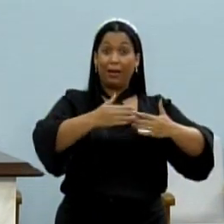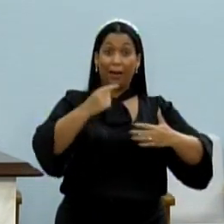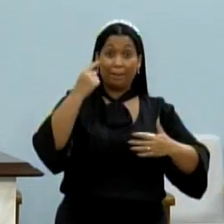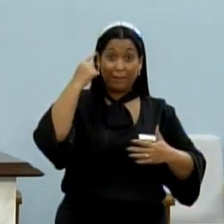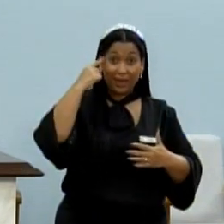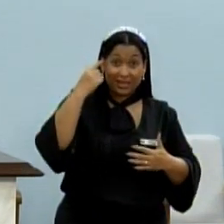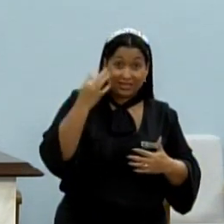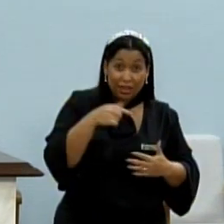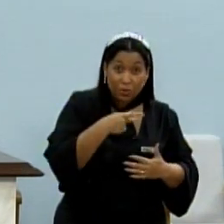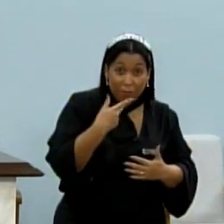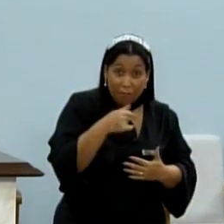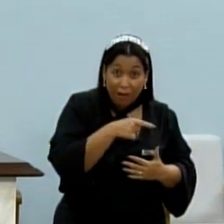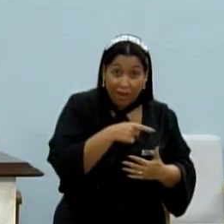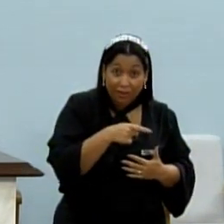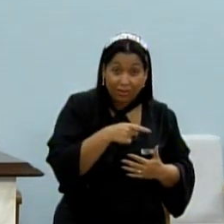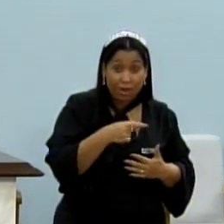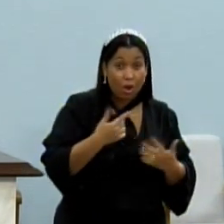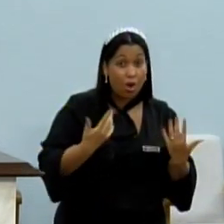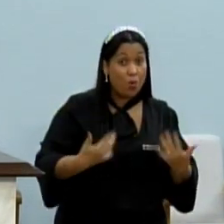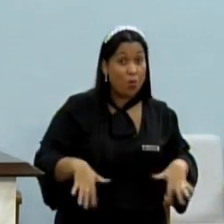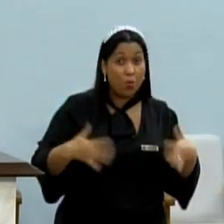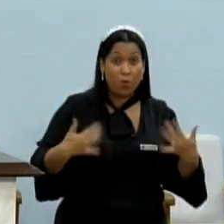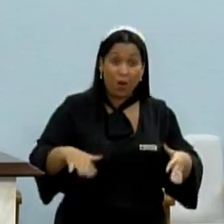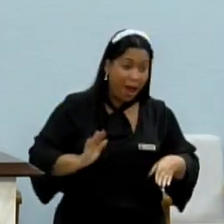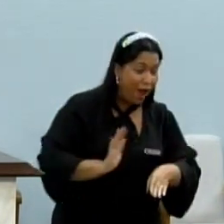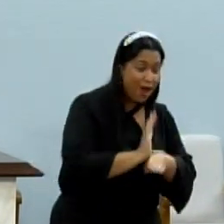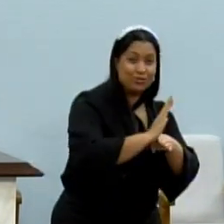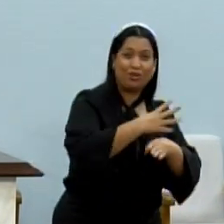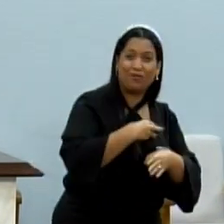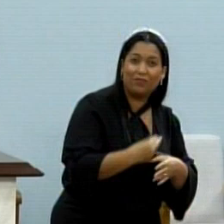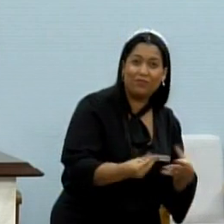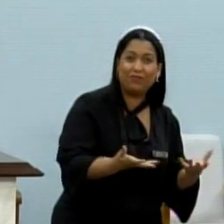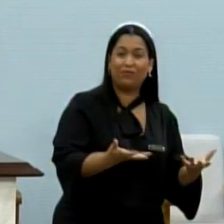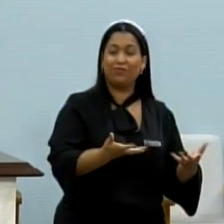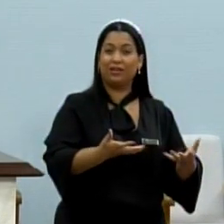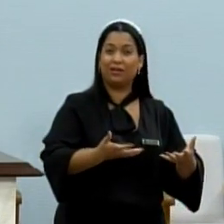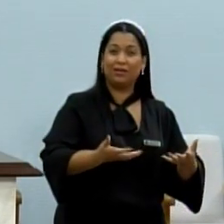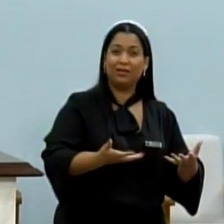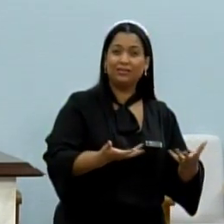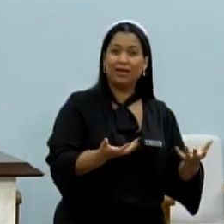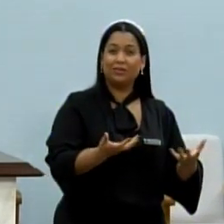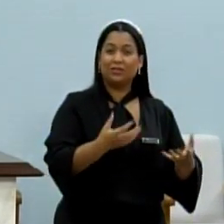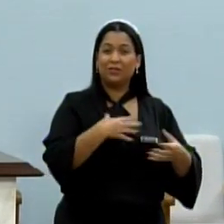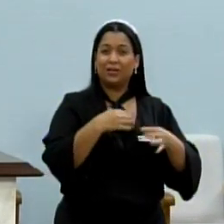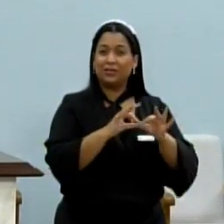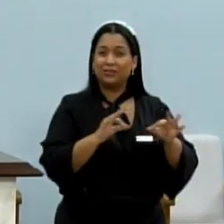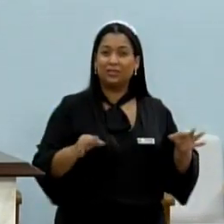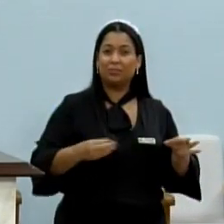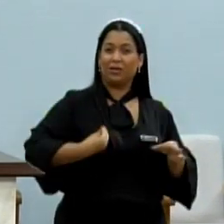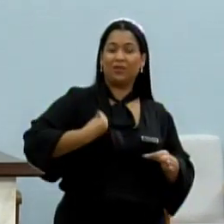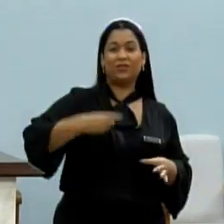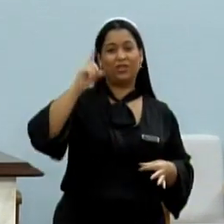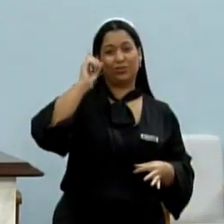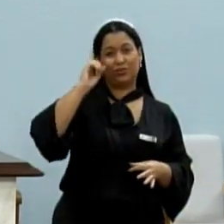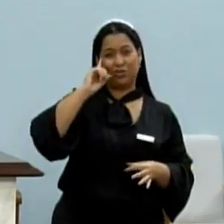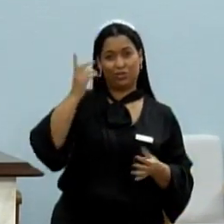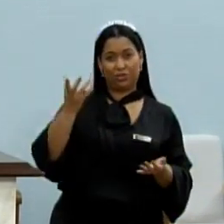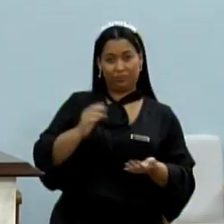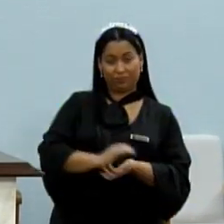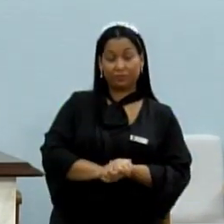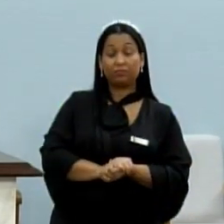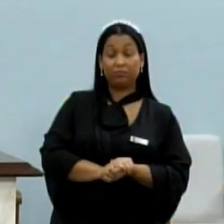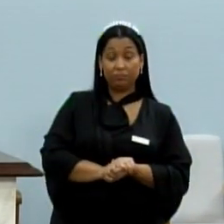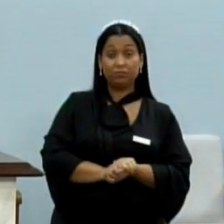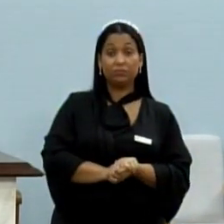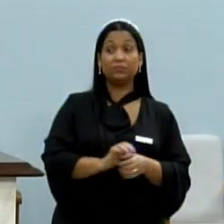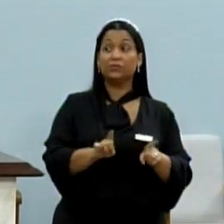daquele pai que tinha que socorrer o seu filho nos atos mais mínimos da vida cotidiana. Logo